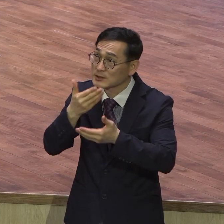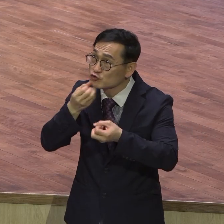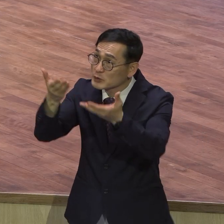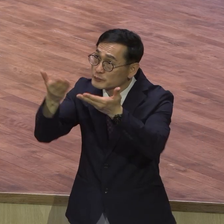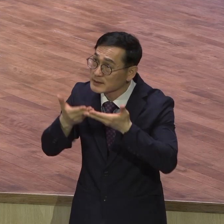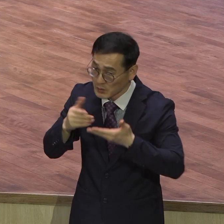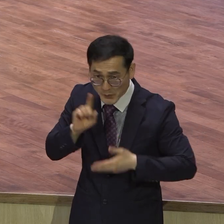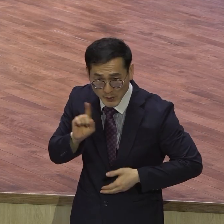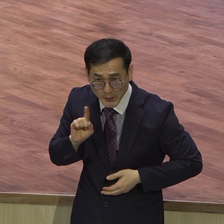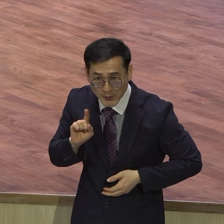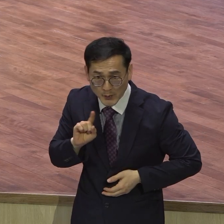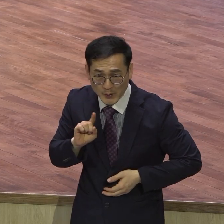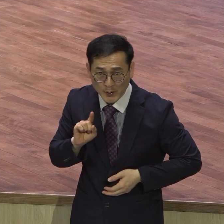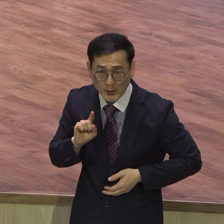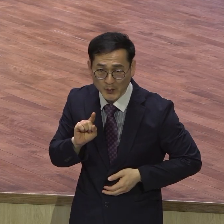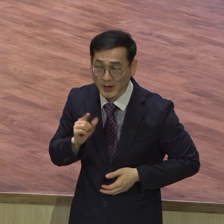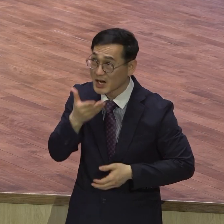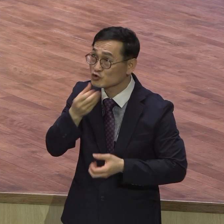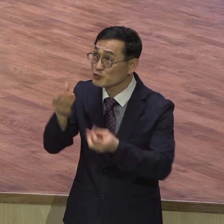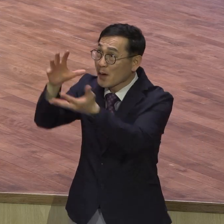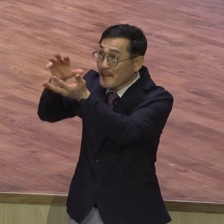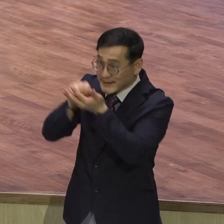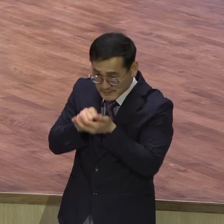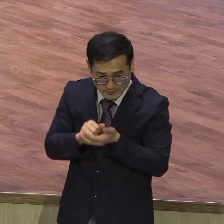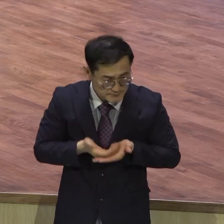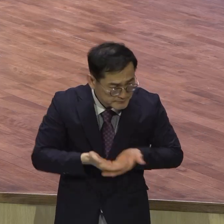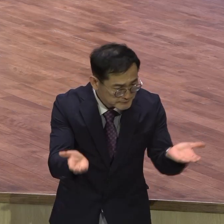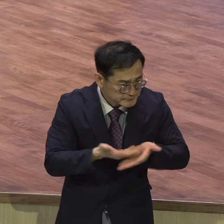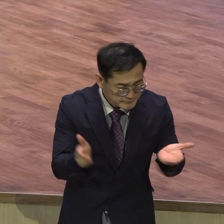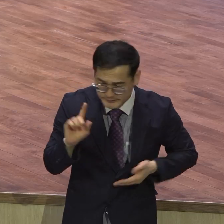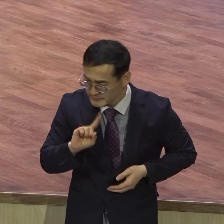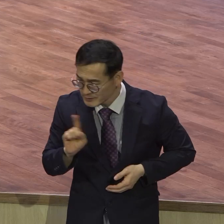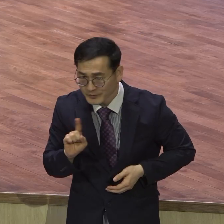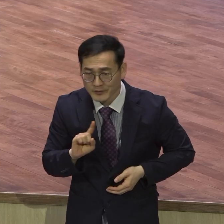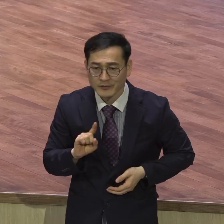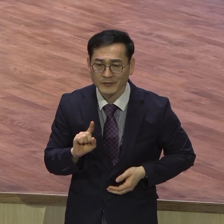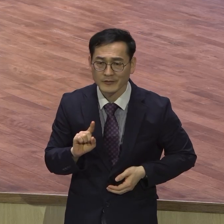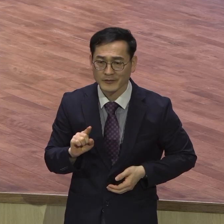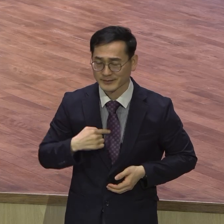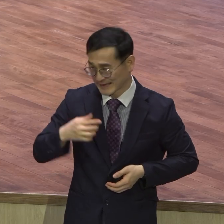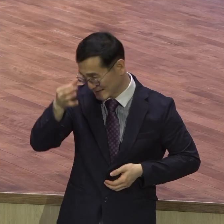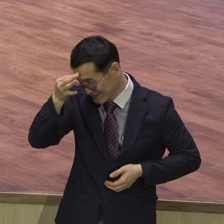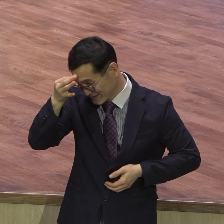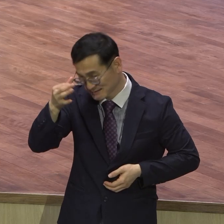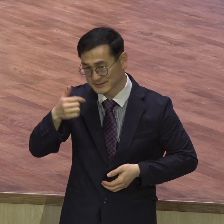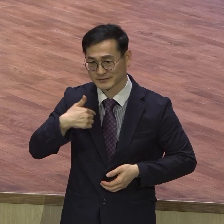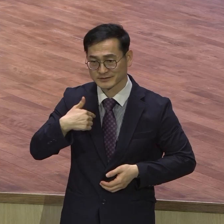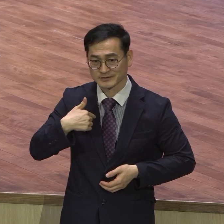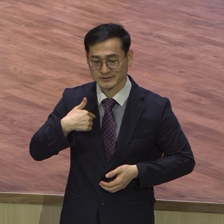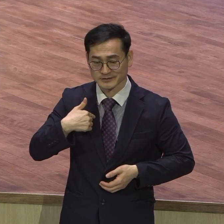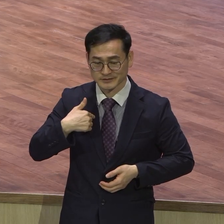축복을 어떻게 나누고 살해할 것인가 내가 가진 이 달란트를 내가 가진 이 귀한 이